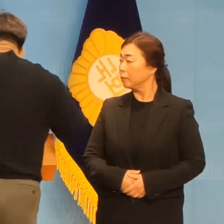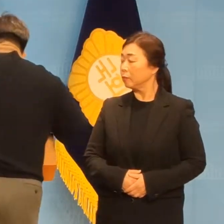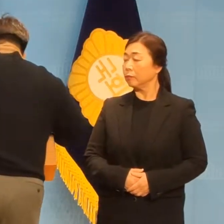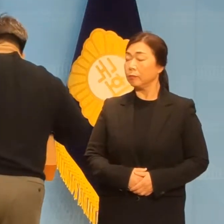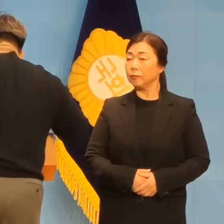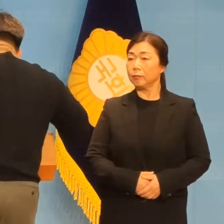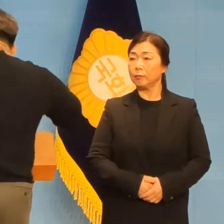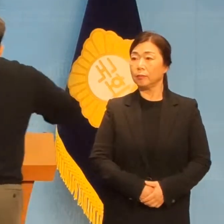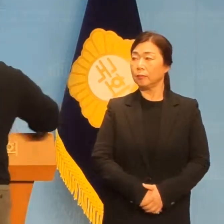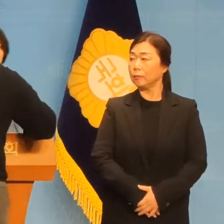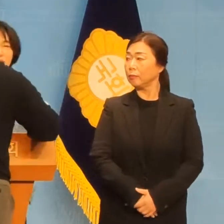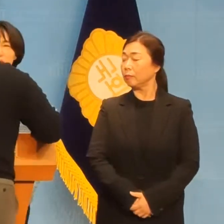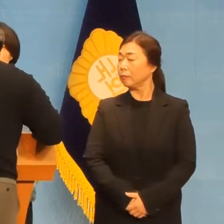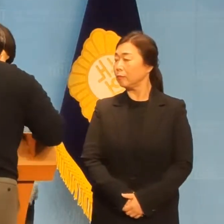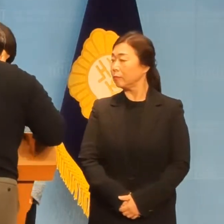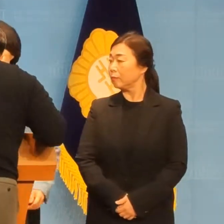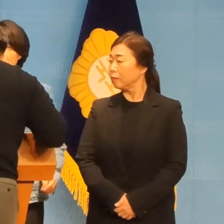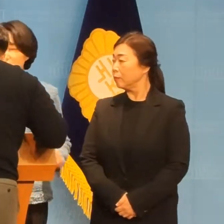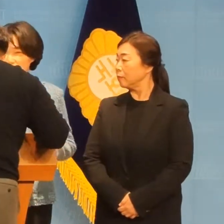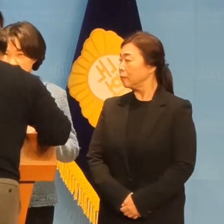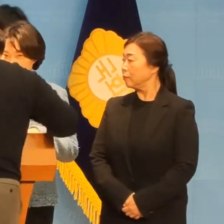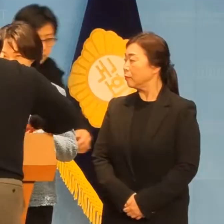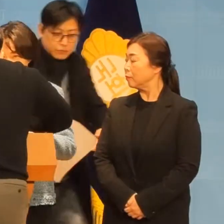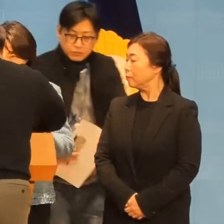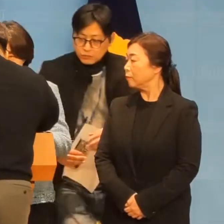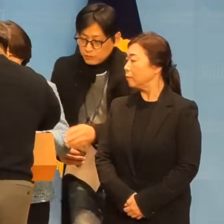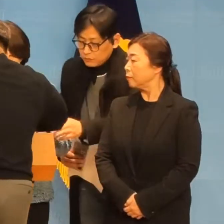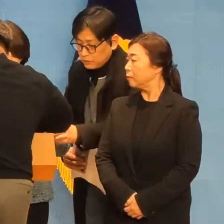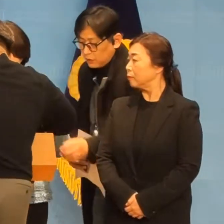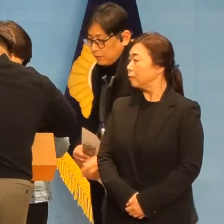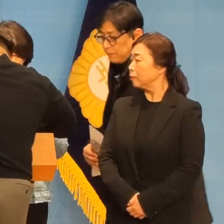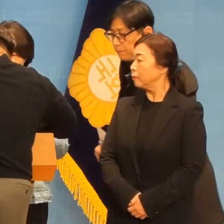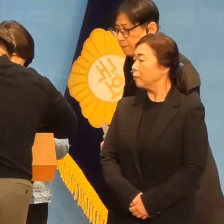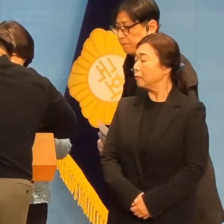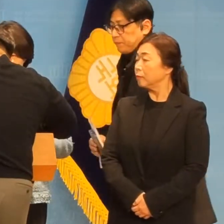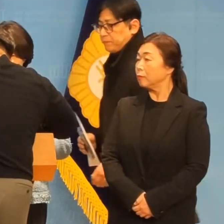이렇게 왼쪽으로 오면 되죠. 아, 네. 그럴게요.